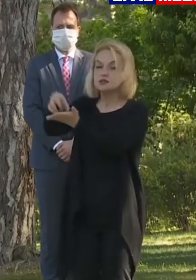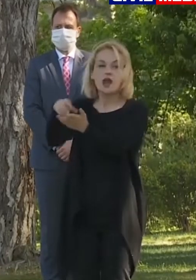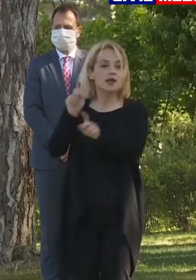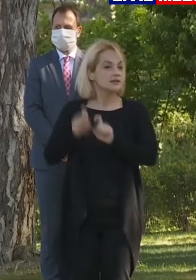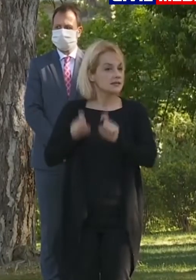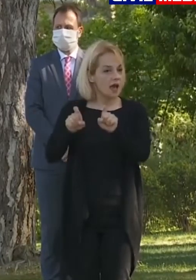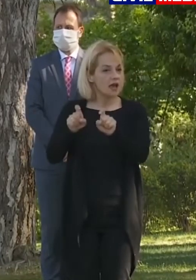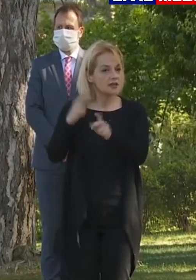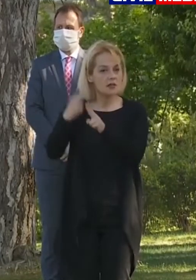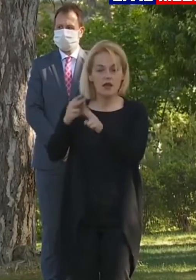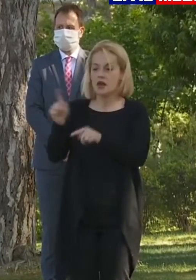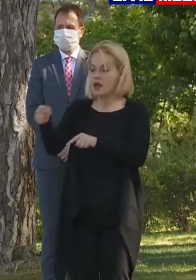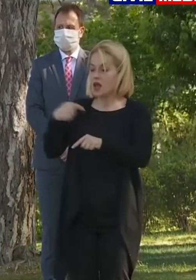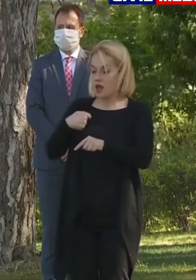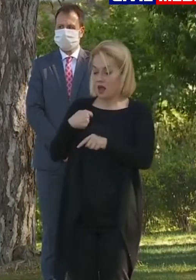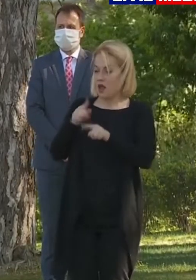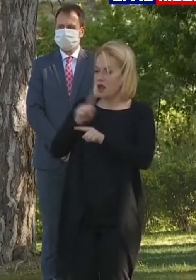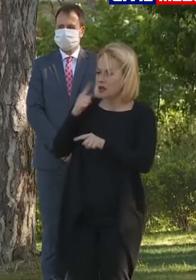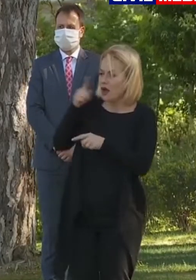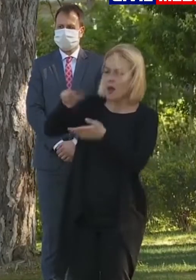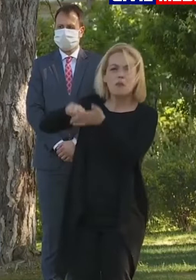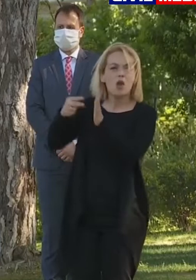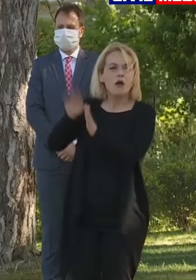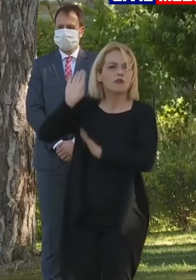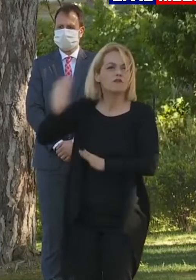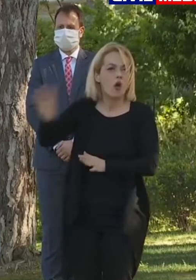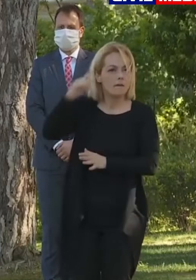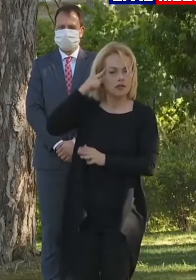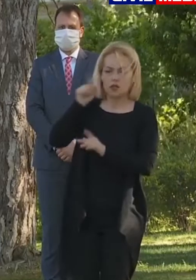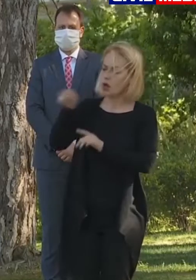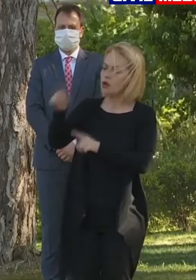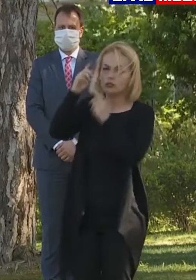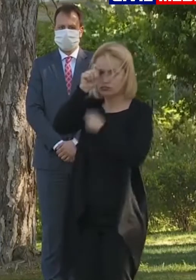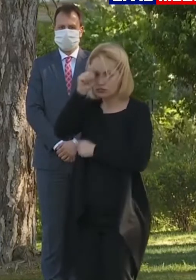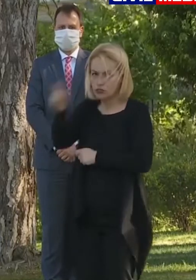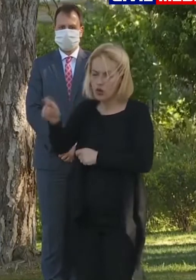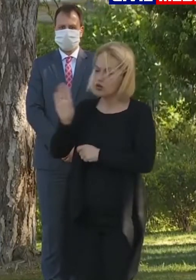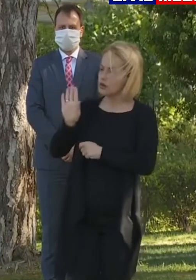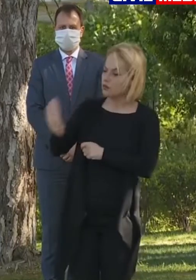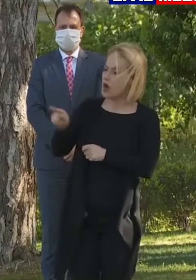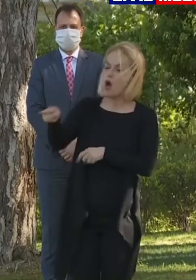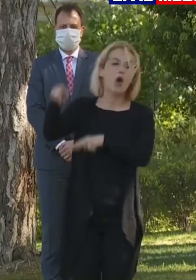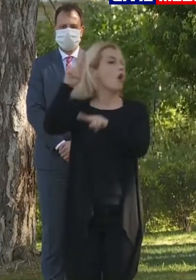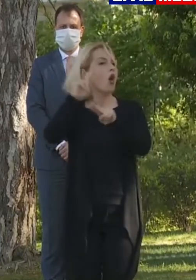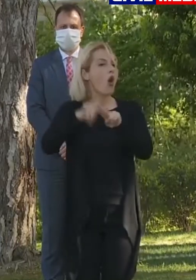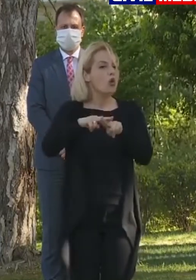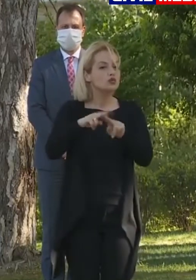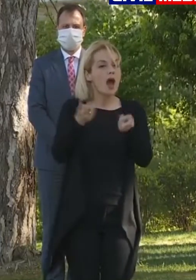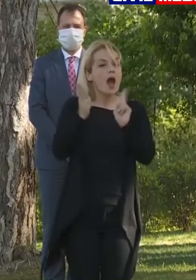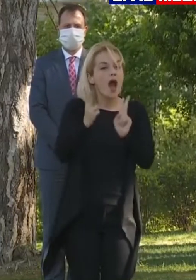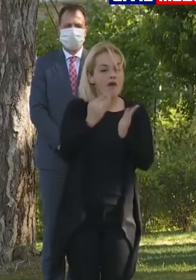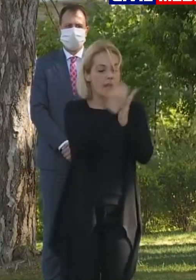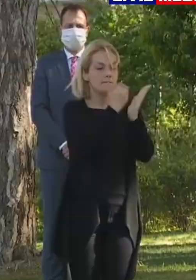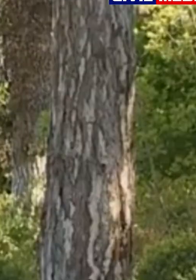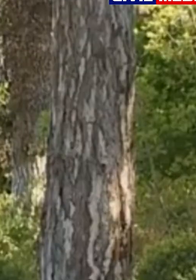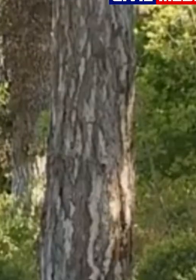болести и никој од нас не треба да го проблематизира нивното мислење во насока на тоа кога ќе одлучуваат дали и какви мерки треба